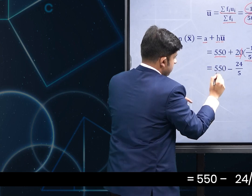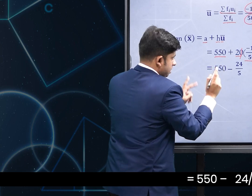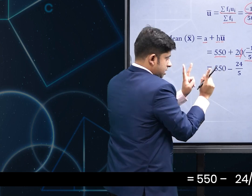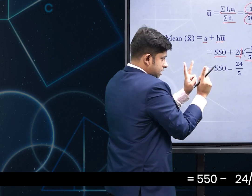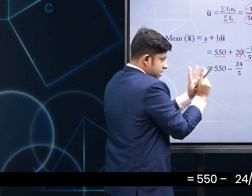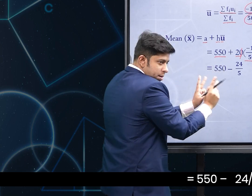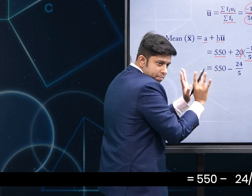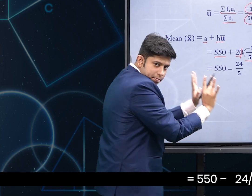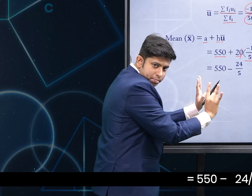24/5.